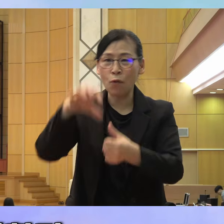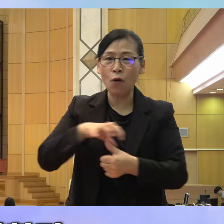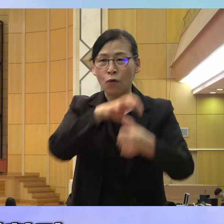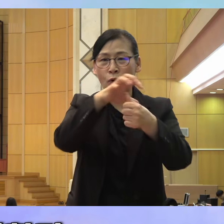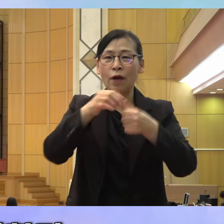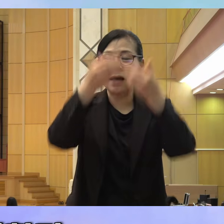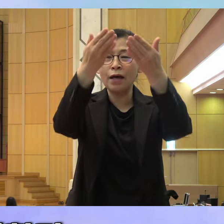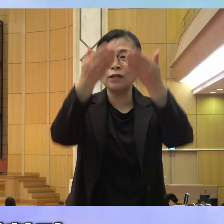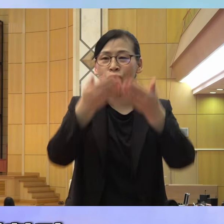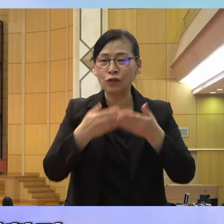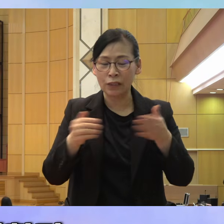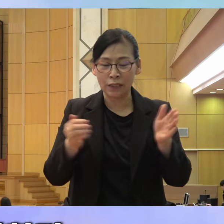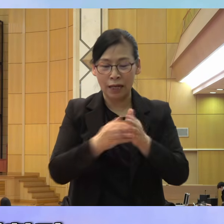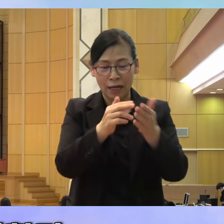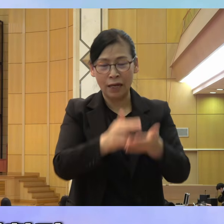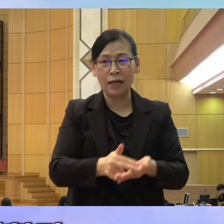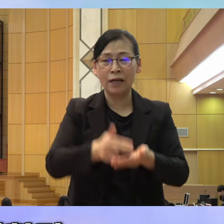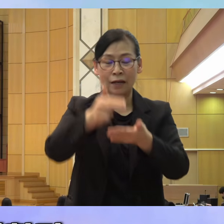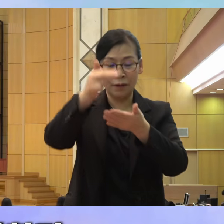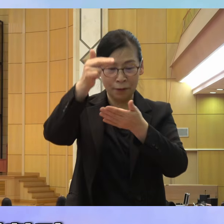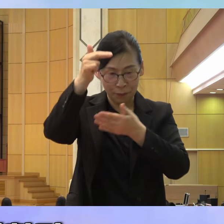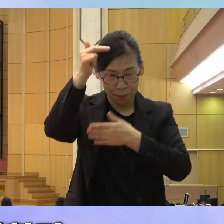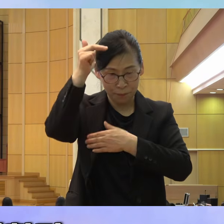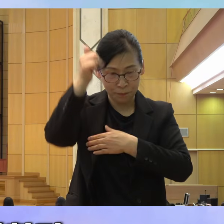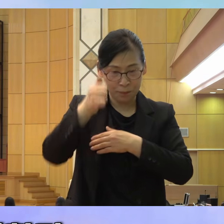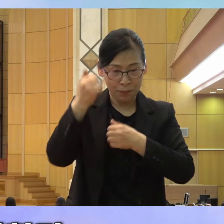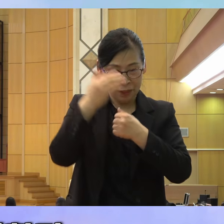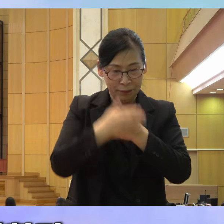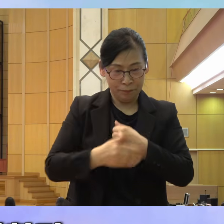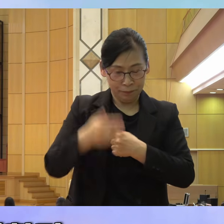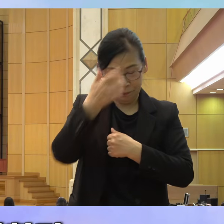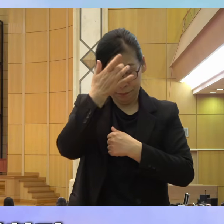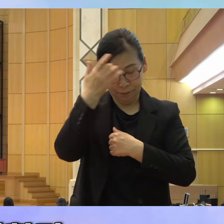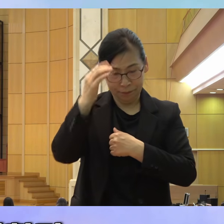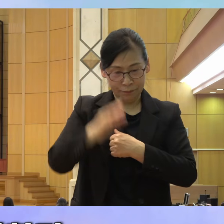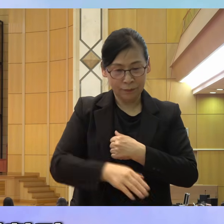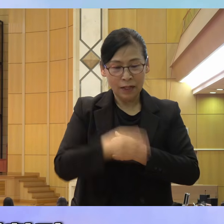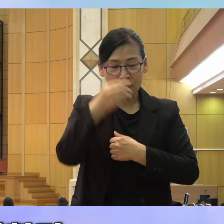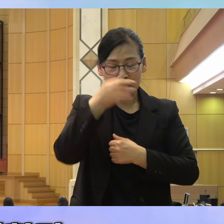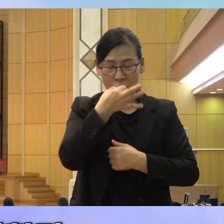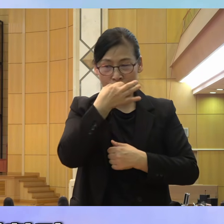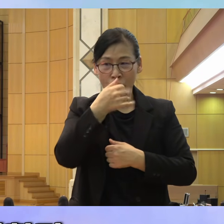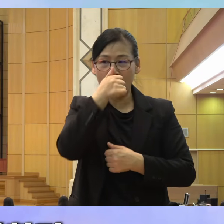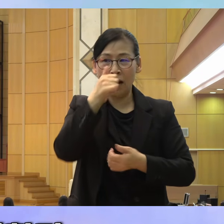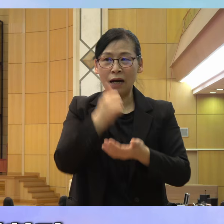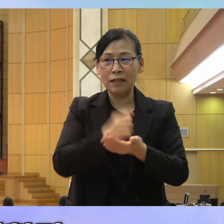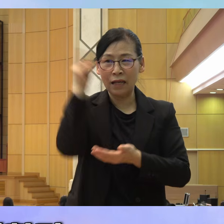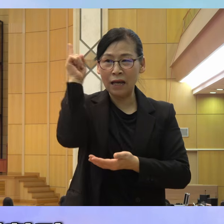편찮고 보호해 주시네. 정욕과 제약에